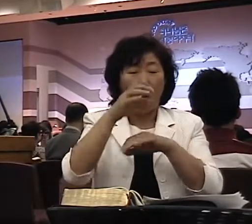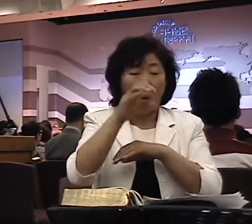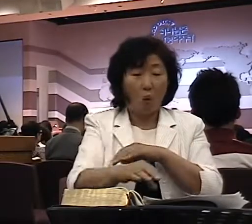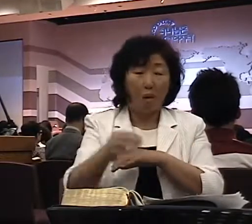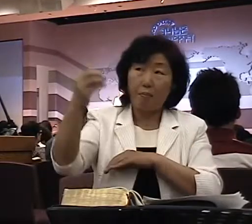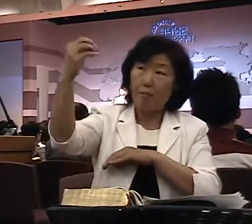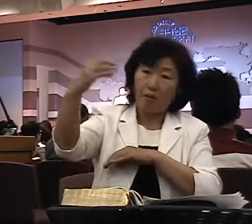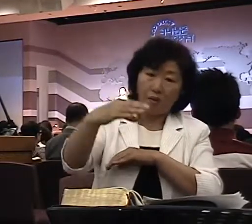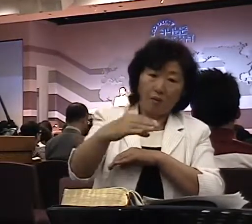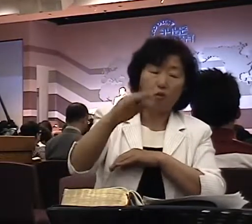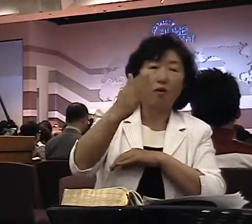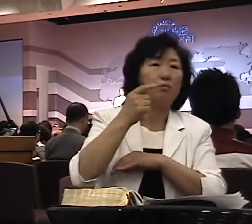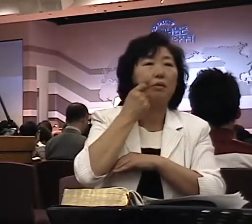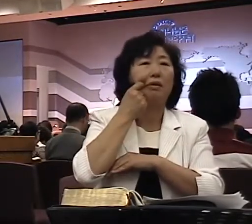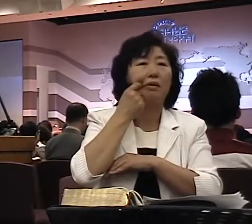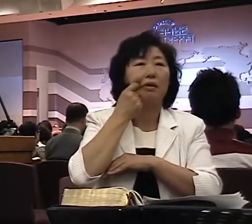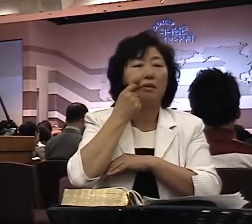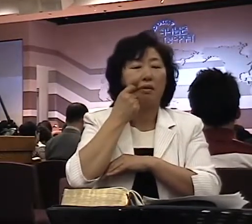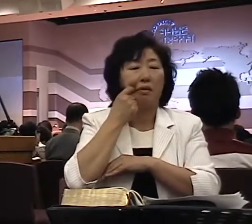있습니까?